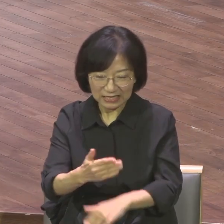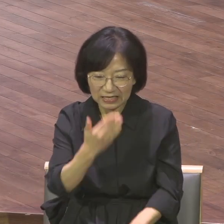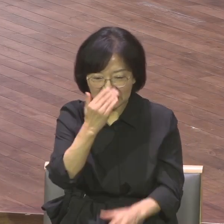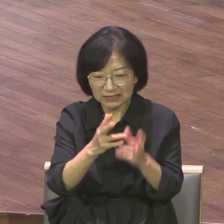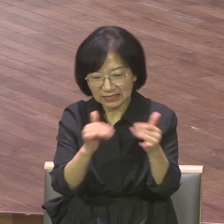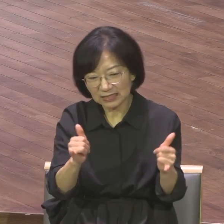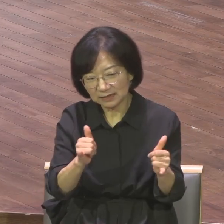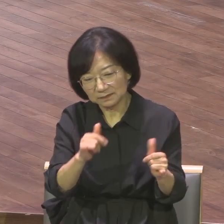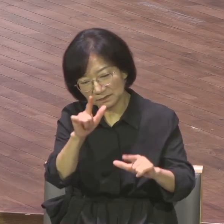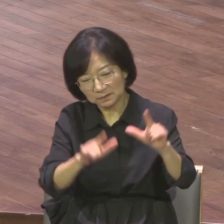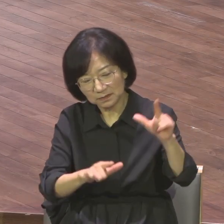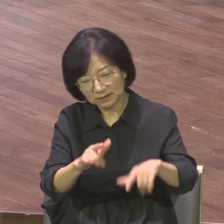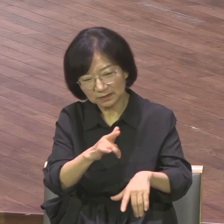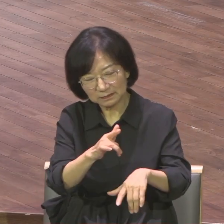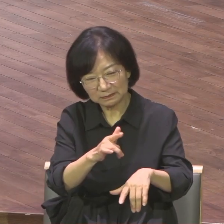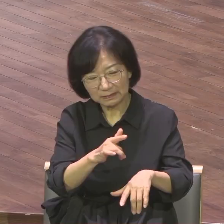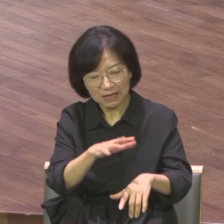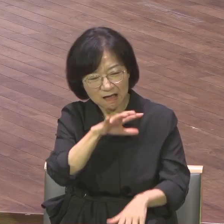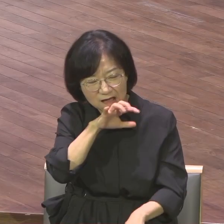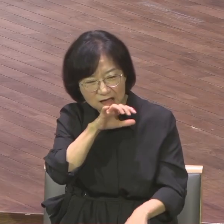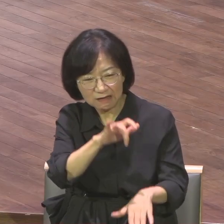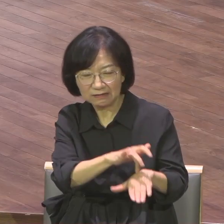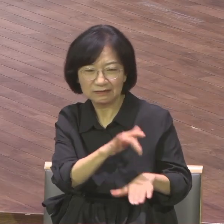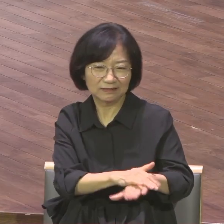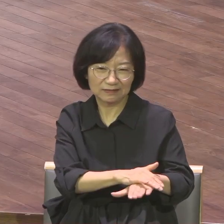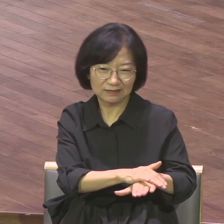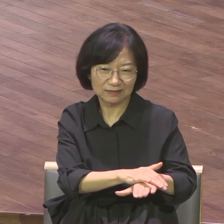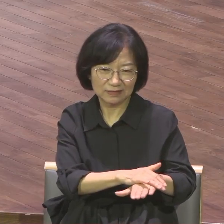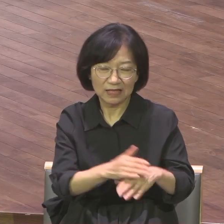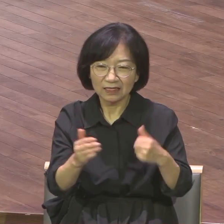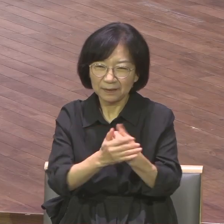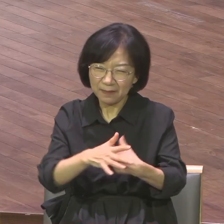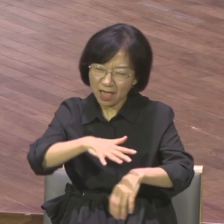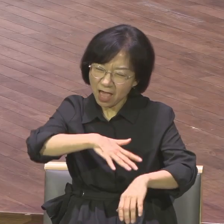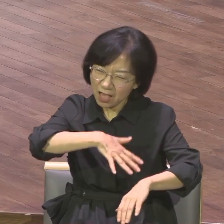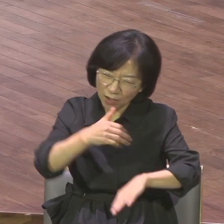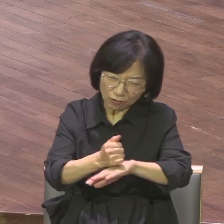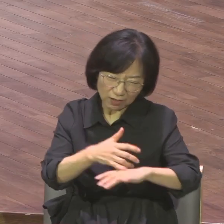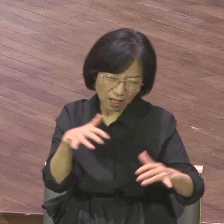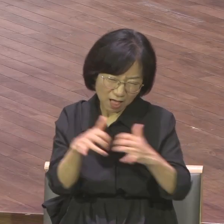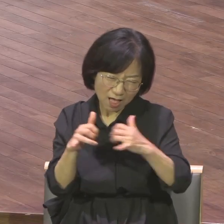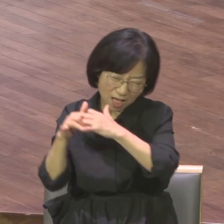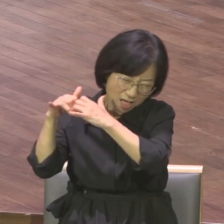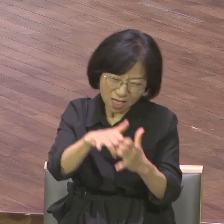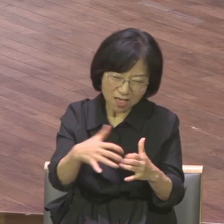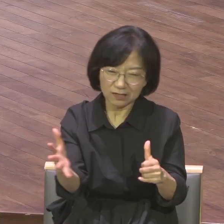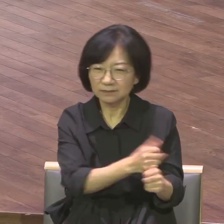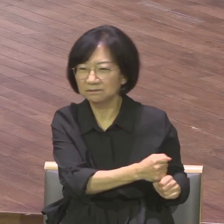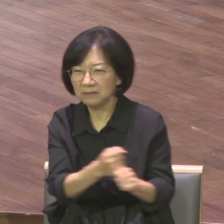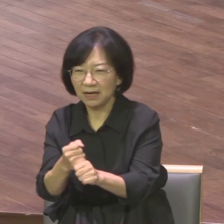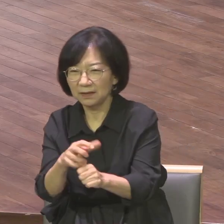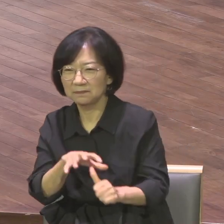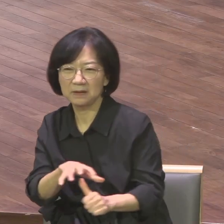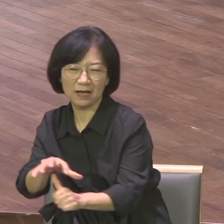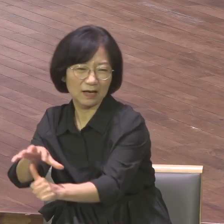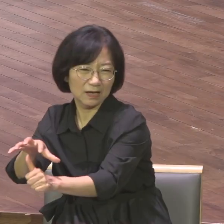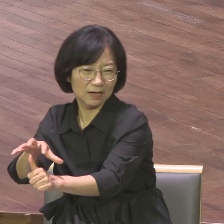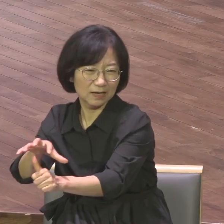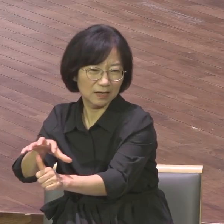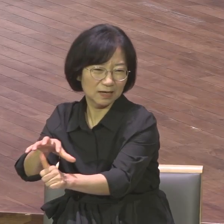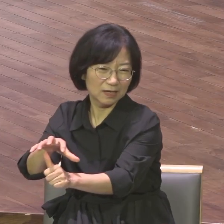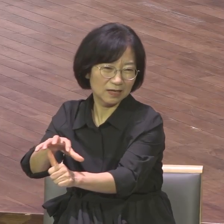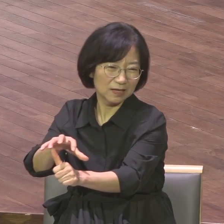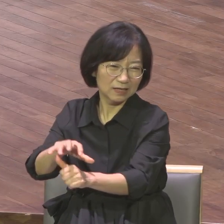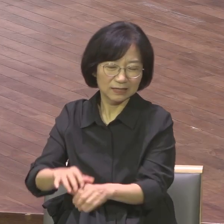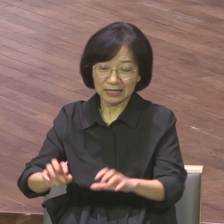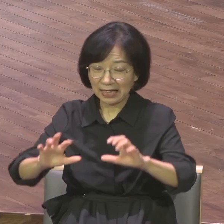삶을 살았기 때문에 결국은 뭐요? 포로 됐죠. 포로 아세요? 포로.